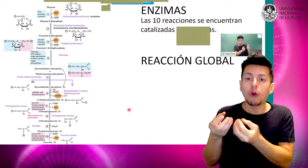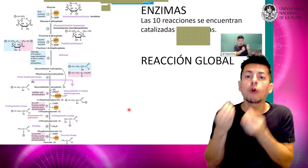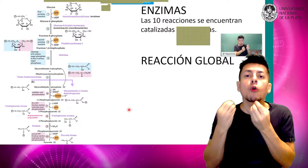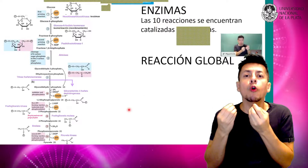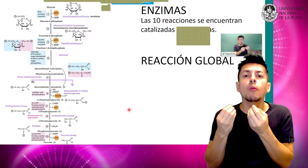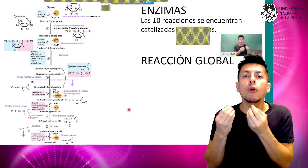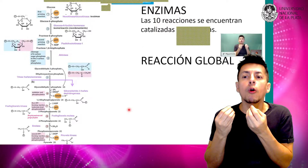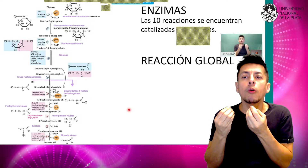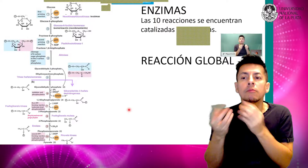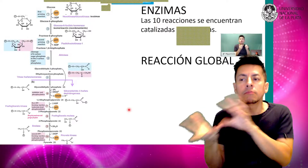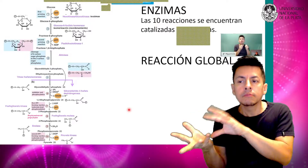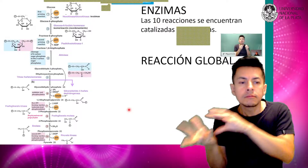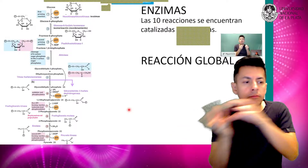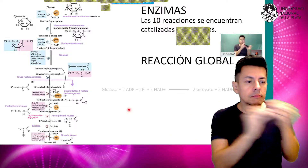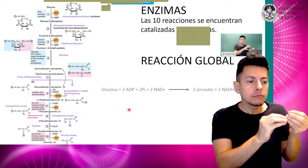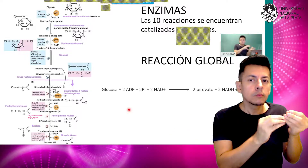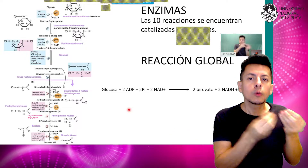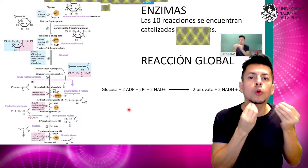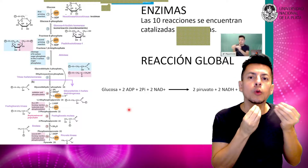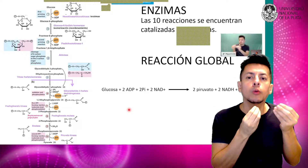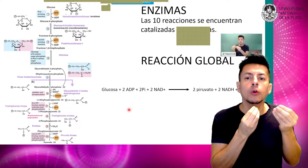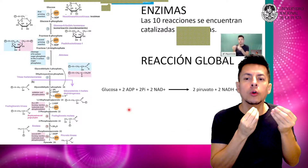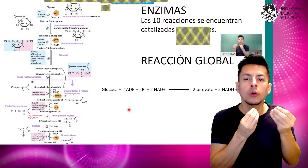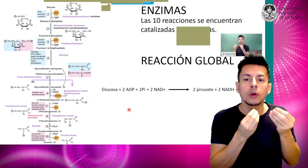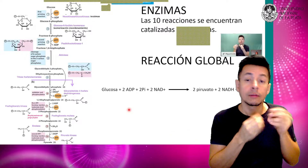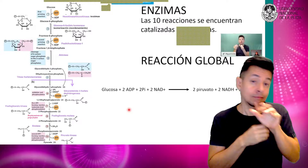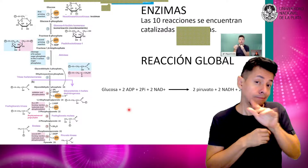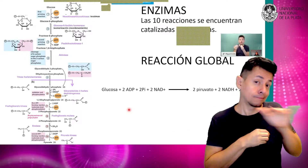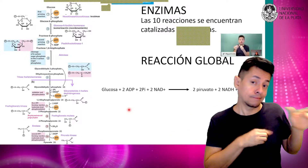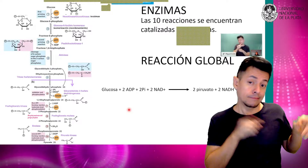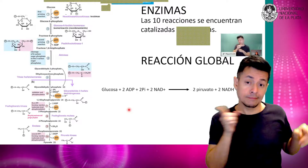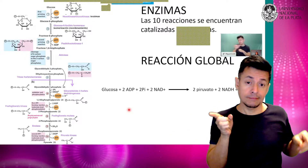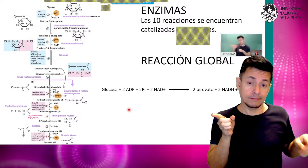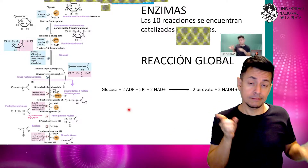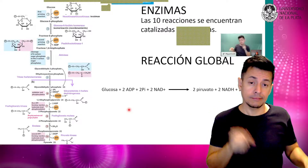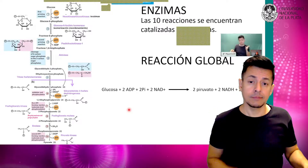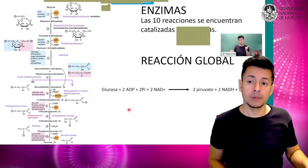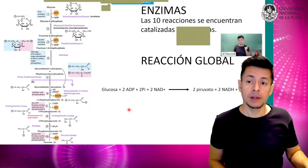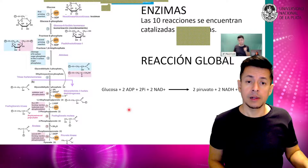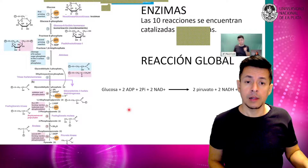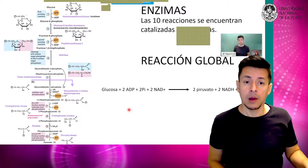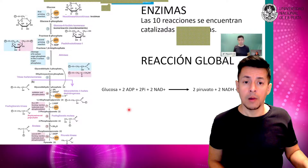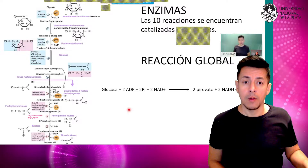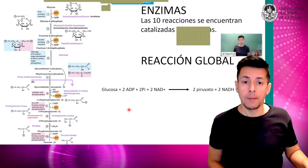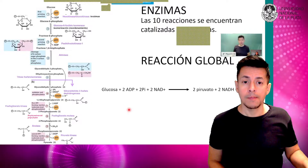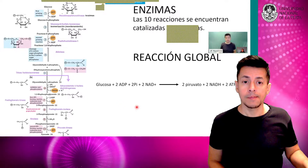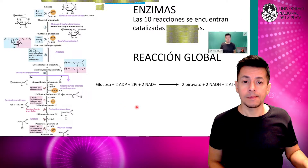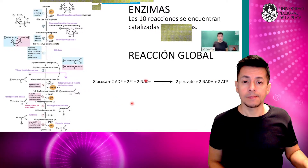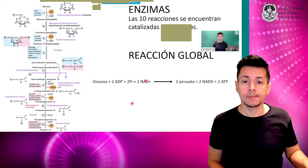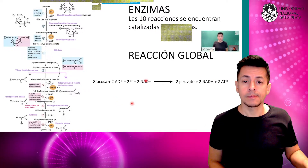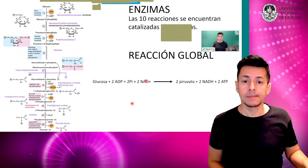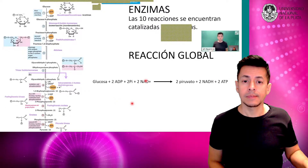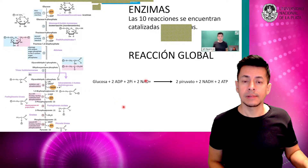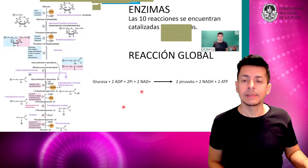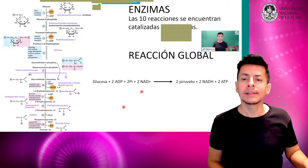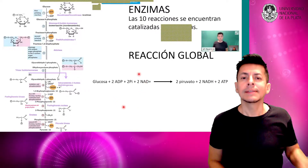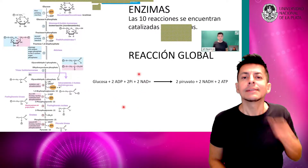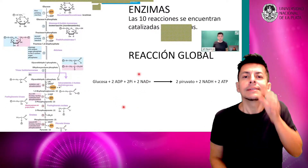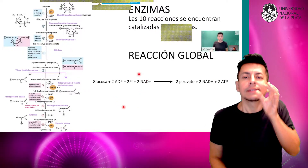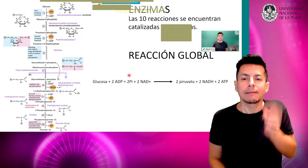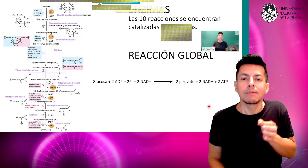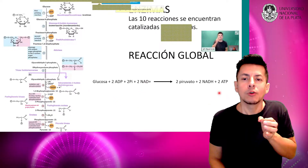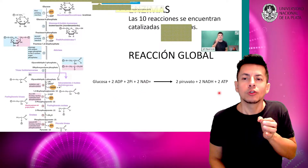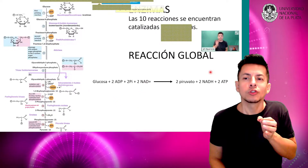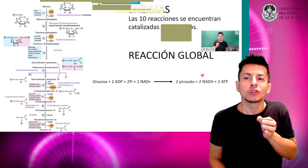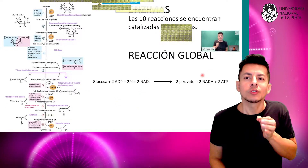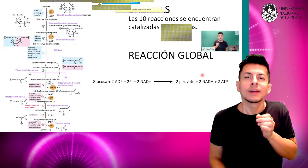global, ¿sí? En donde lo que hacemos es tener un balance neto de quiénes participaron en la